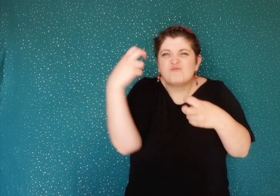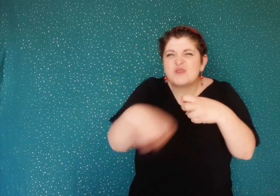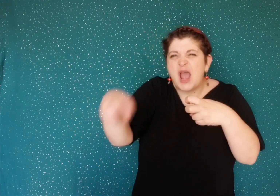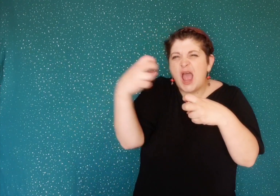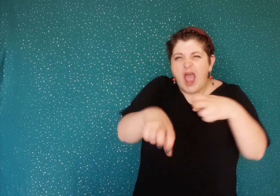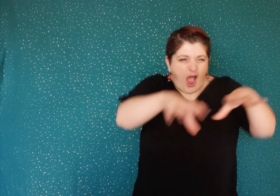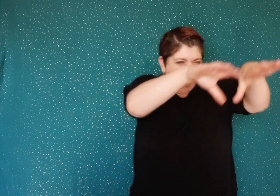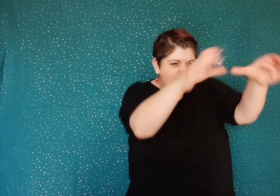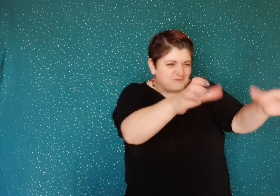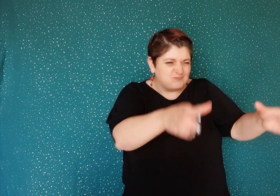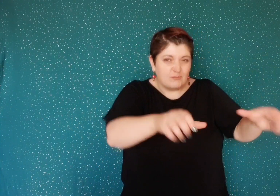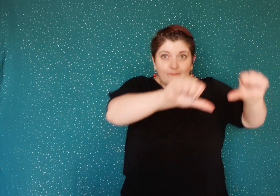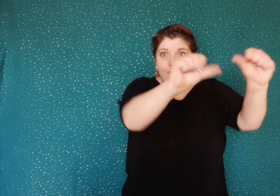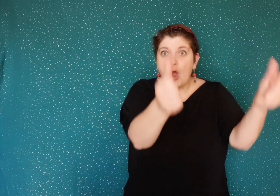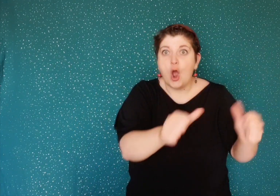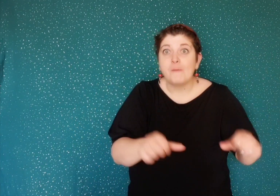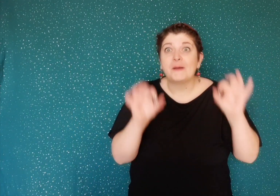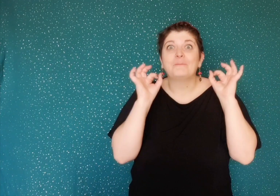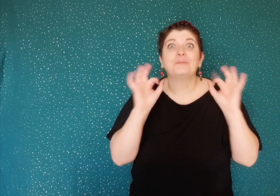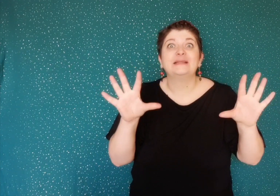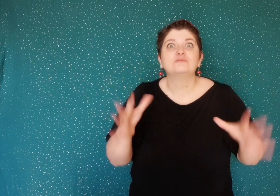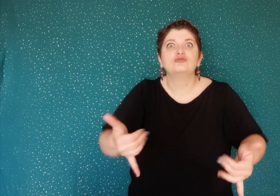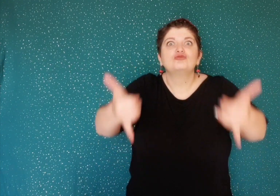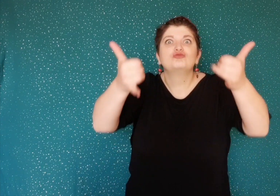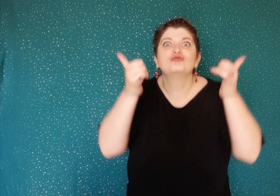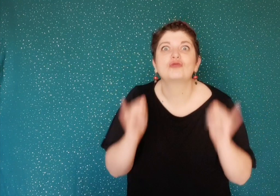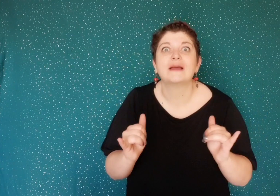Elle trouva un rocher en forme de chaise.